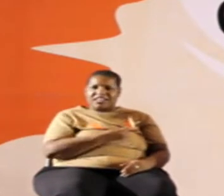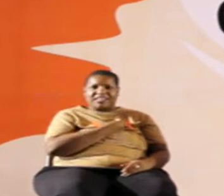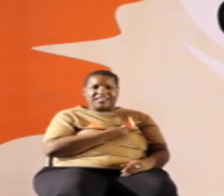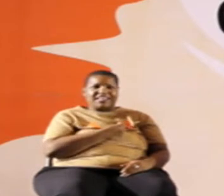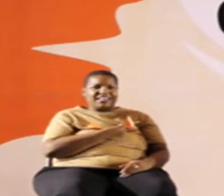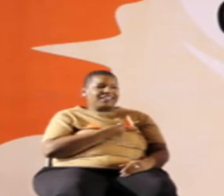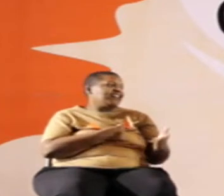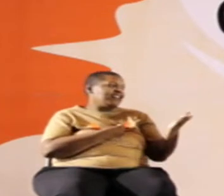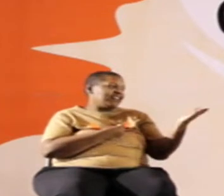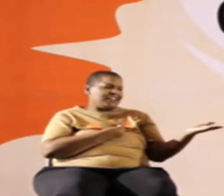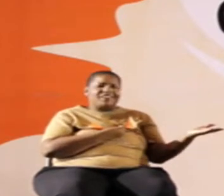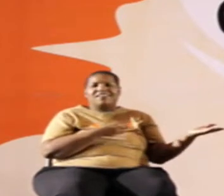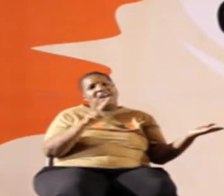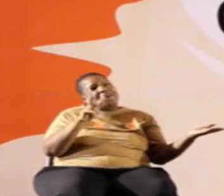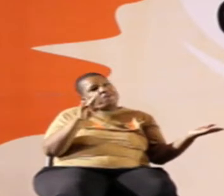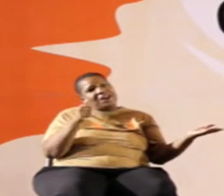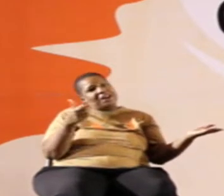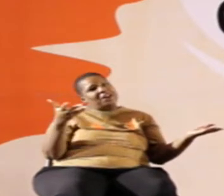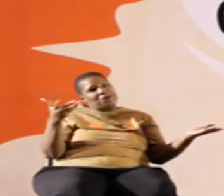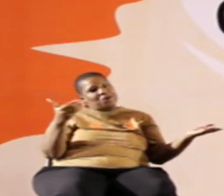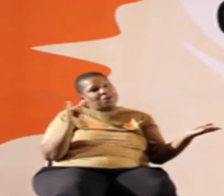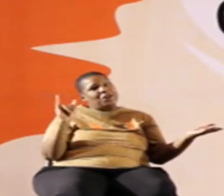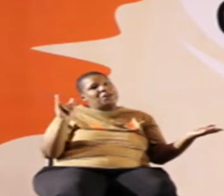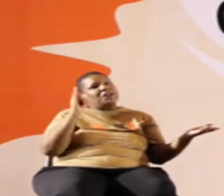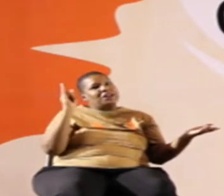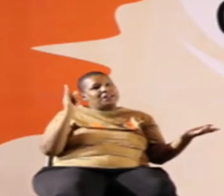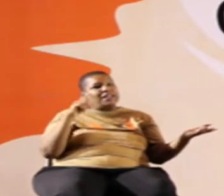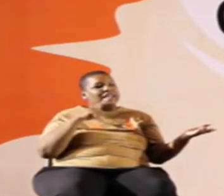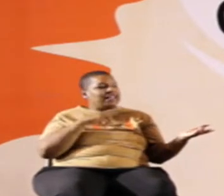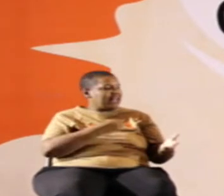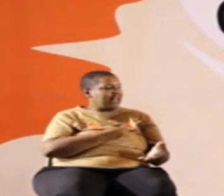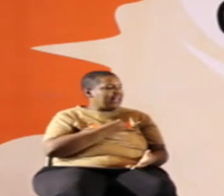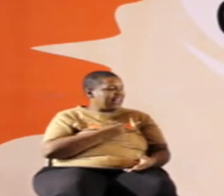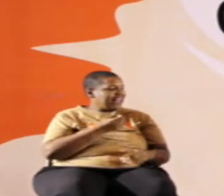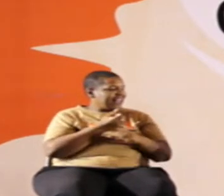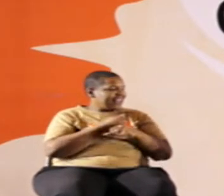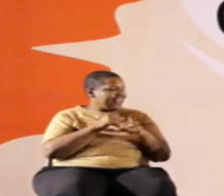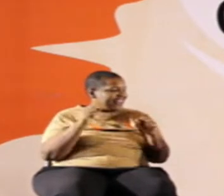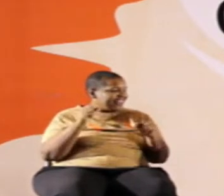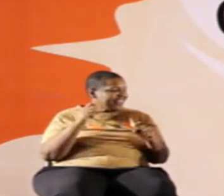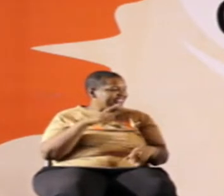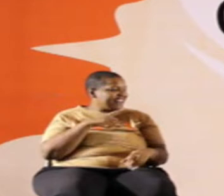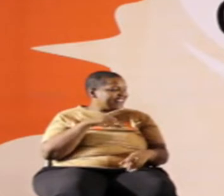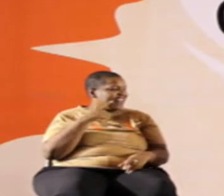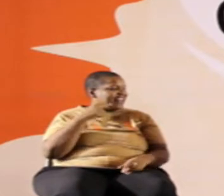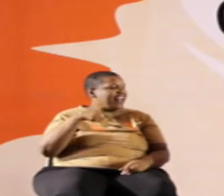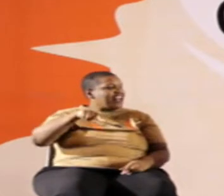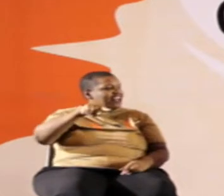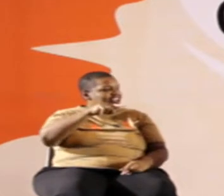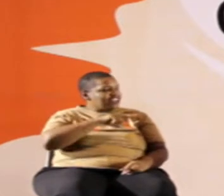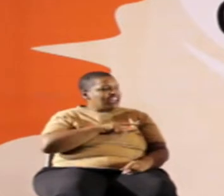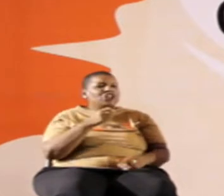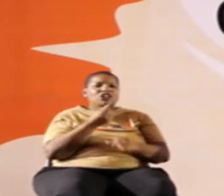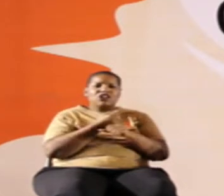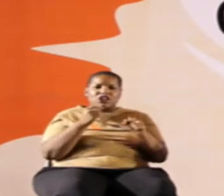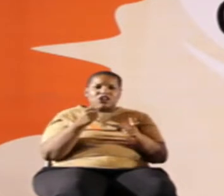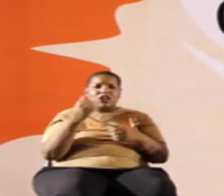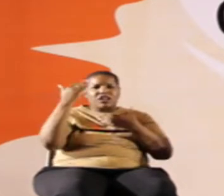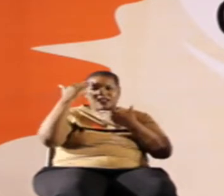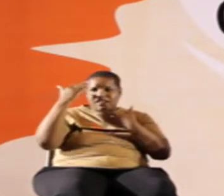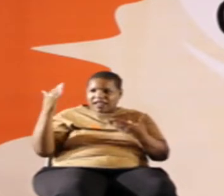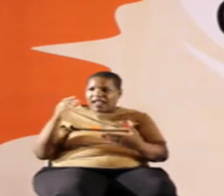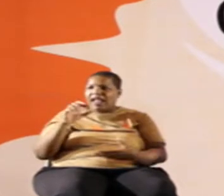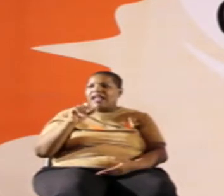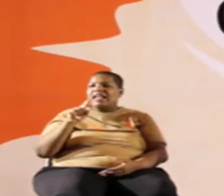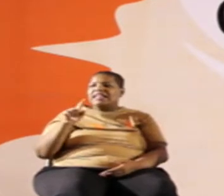Todo mundo sabe quem é Vera, não é? Então, a importância dela estar aqui é muito grande, e a importância de você estar aqui comigo é muito grande. Agradecer a Andresa